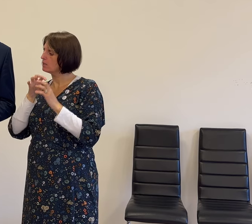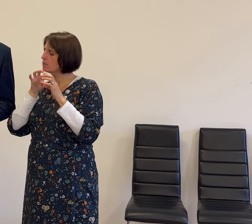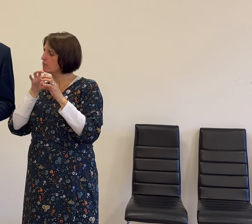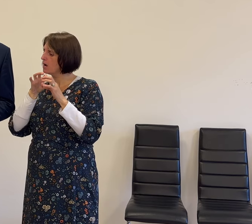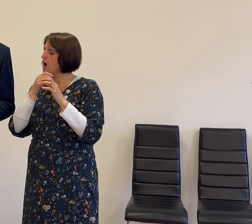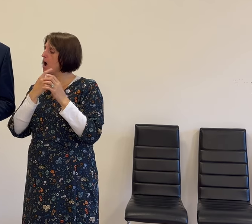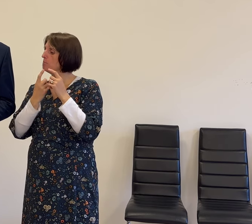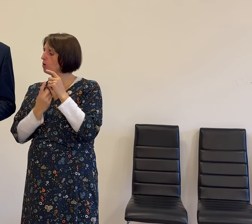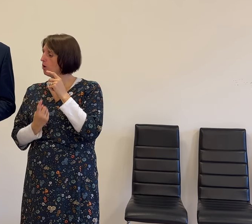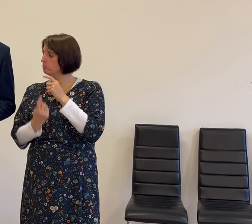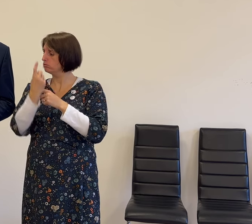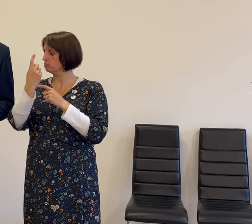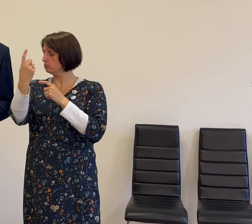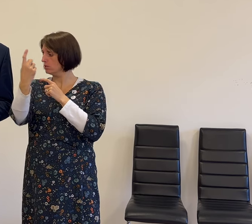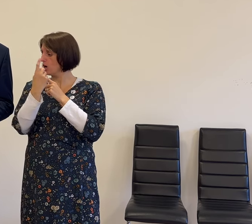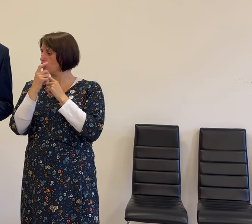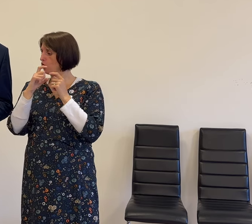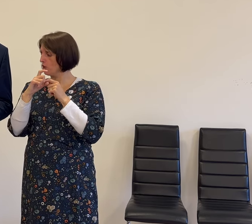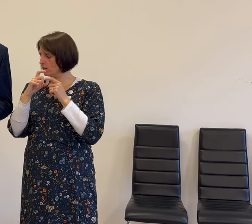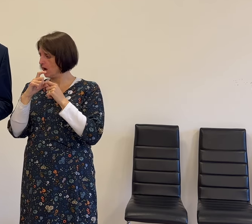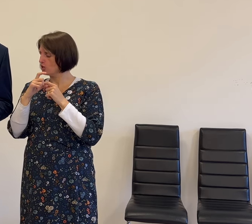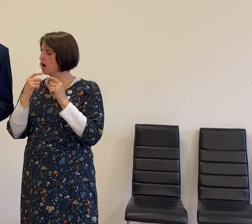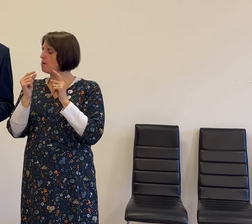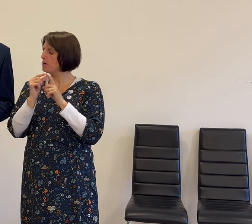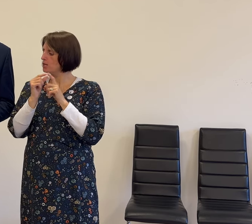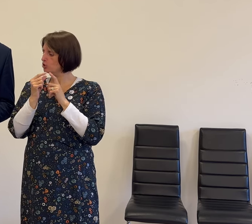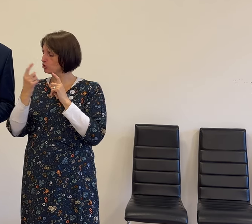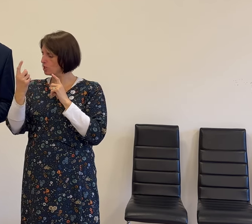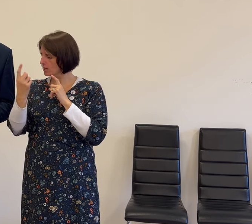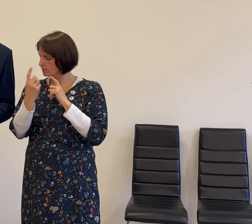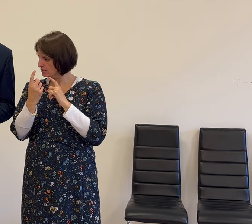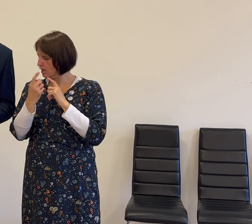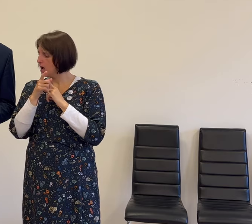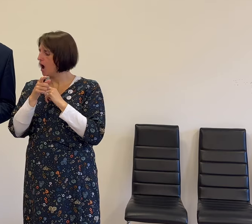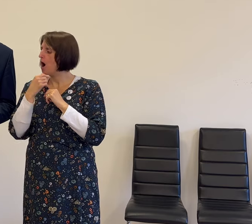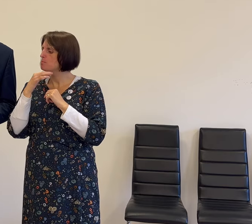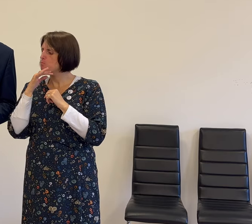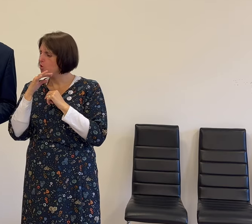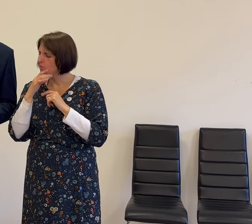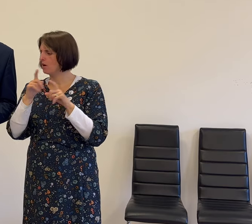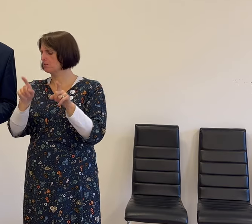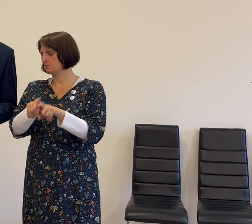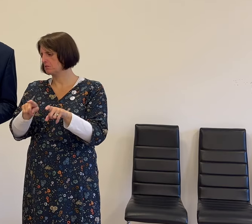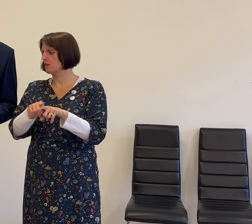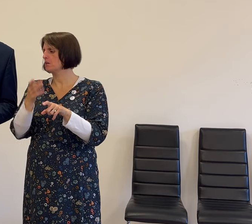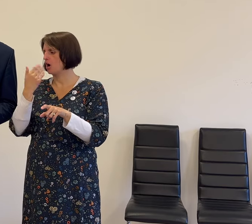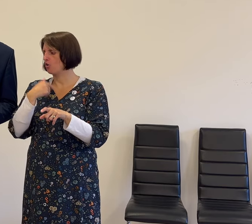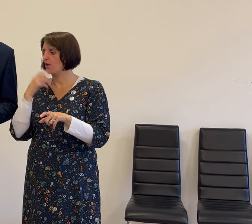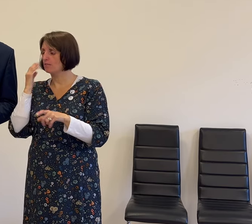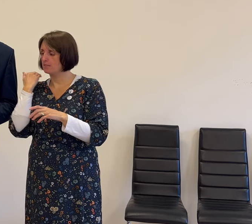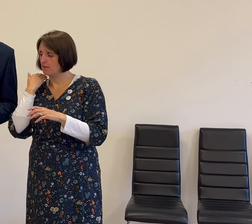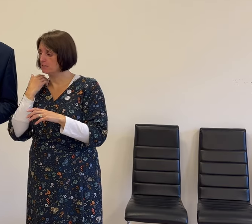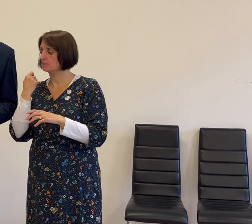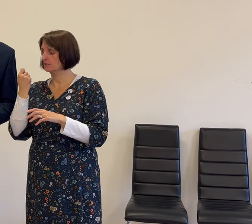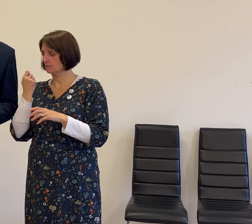soubojový zápasník jménem Goliáš, Pelištejec z Gatu, a mluvil táž slova jako dříve, David je